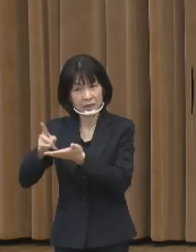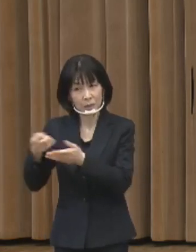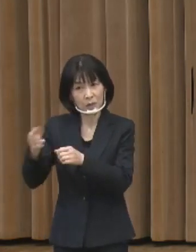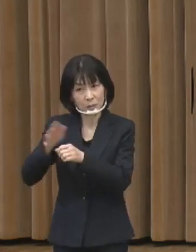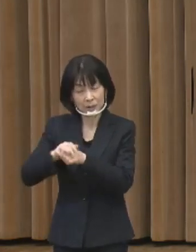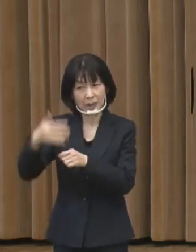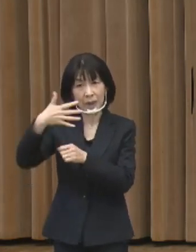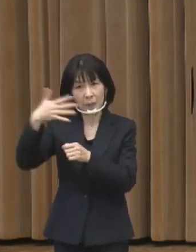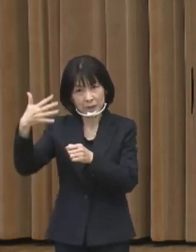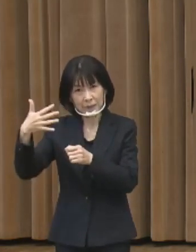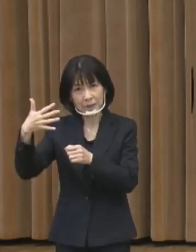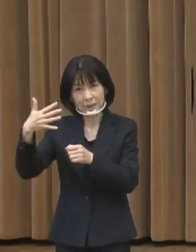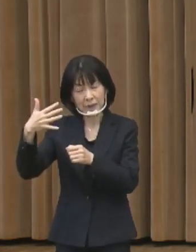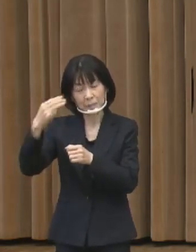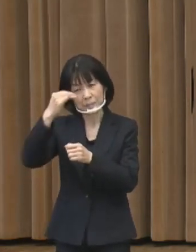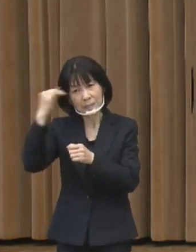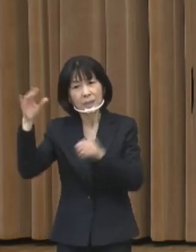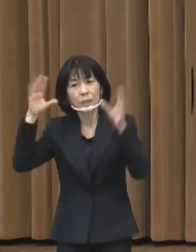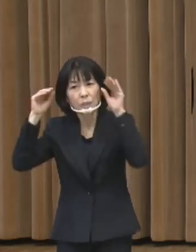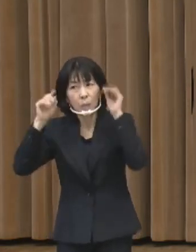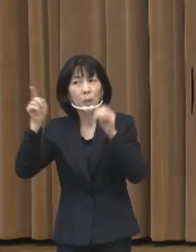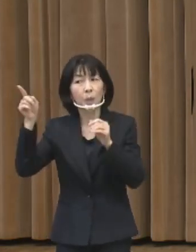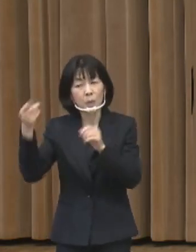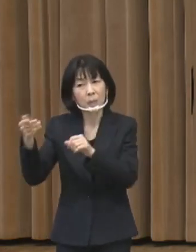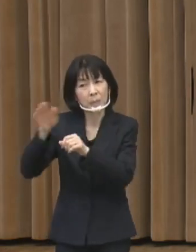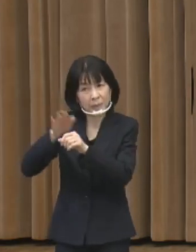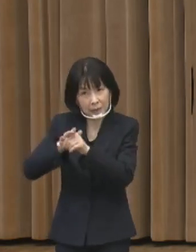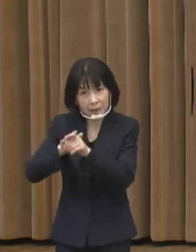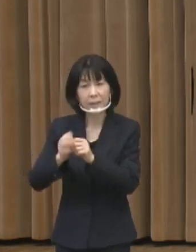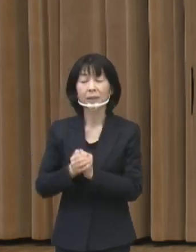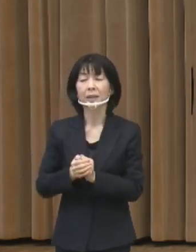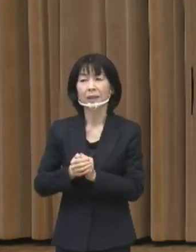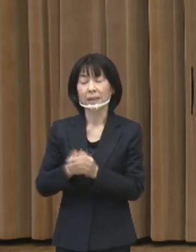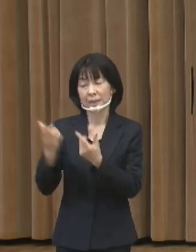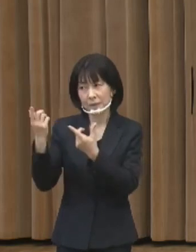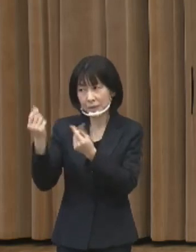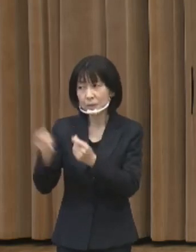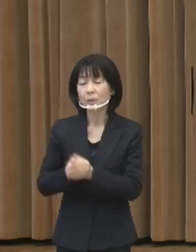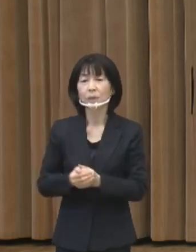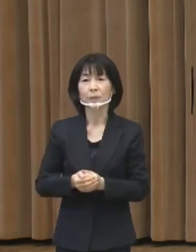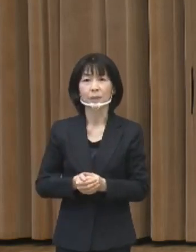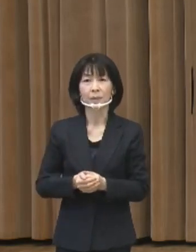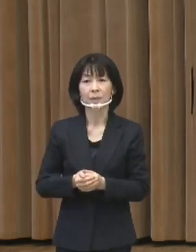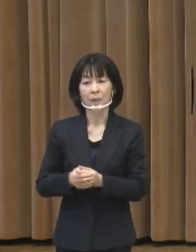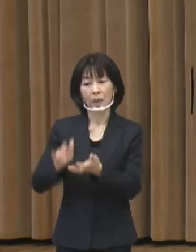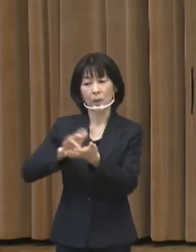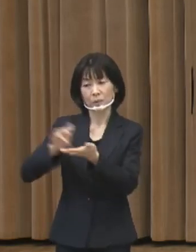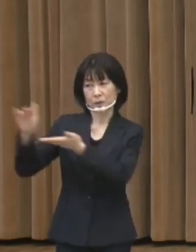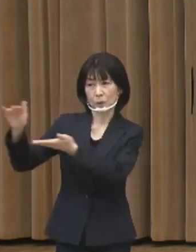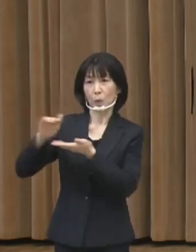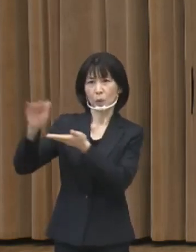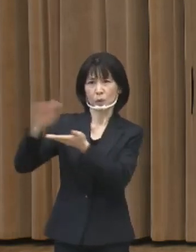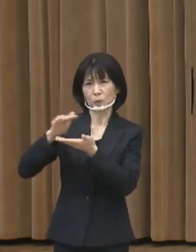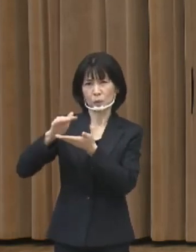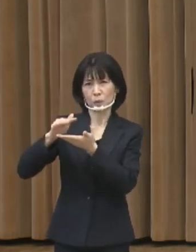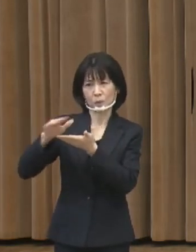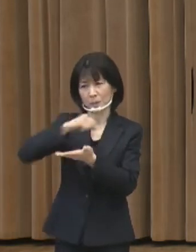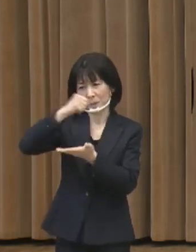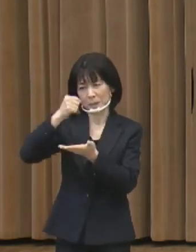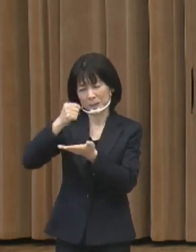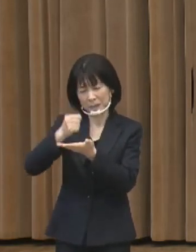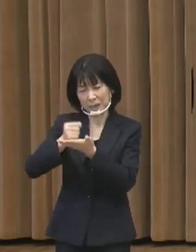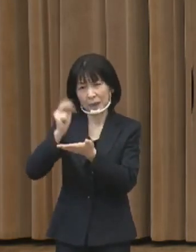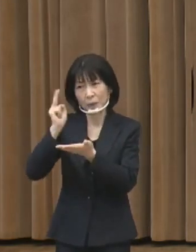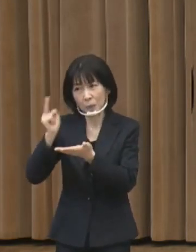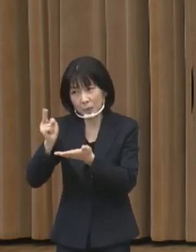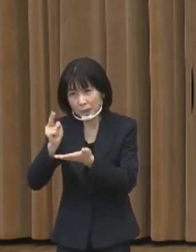カのさらにはその治験情報ですね、こういったものも含めて、しっかりと、ワクチンの供給に結びつけていただける